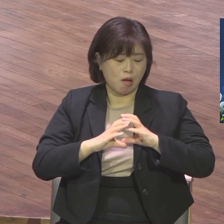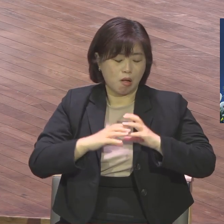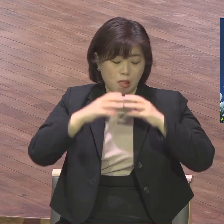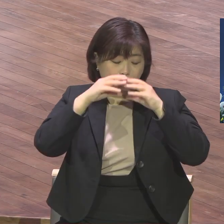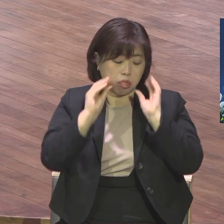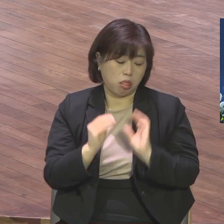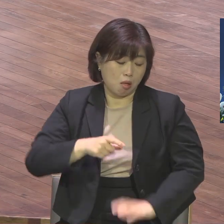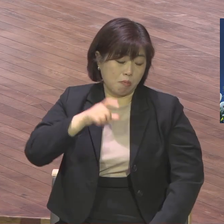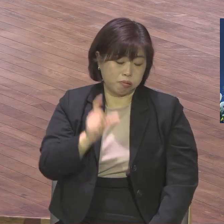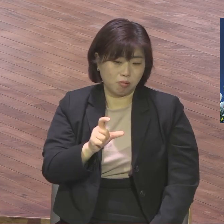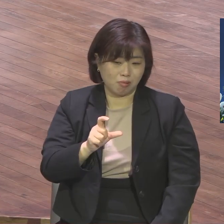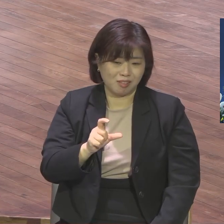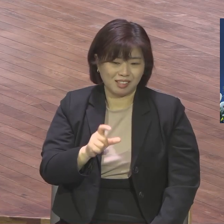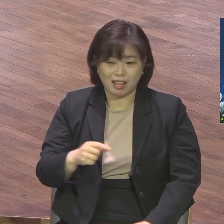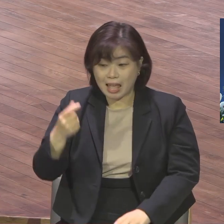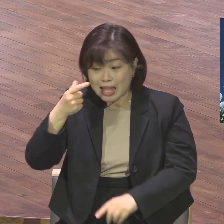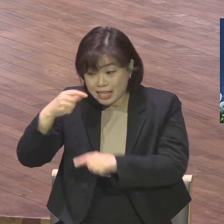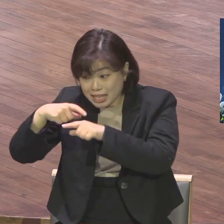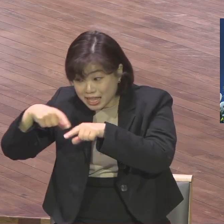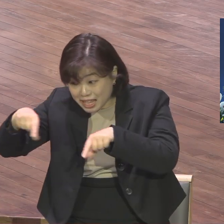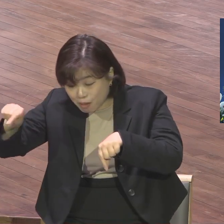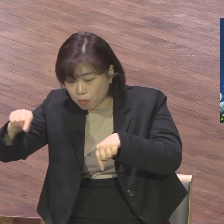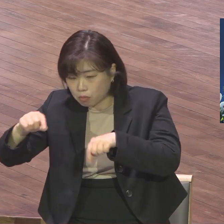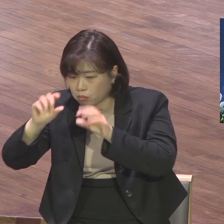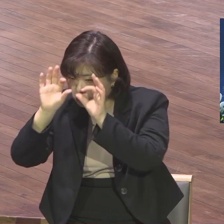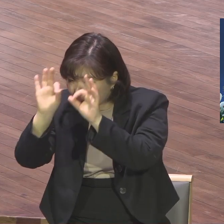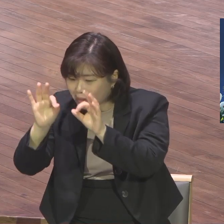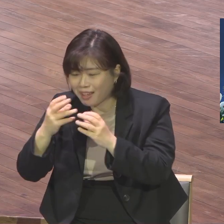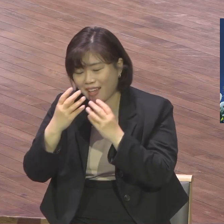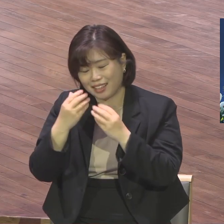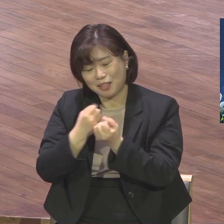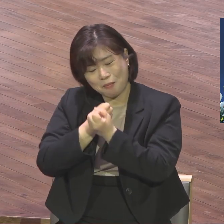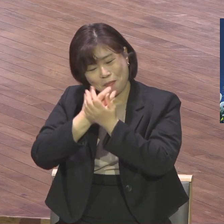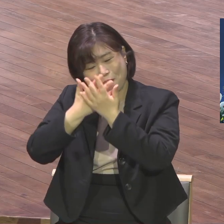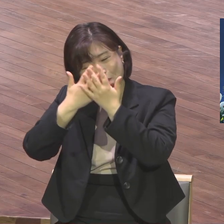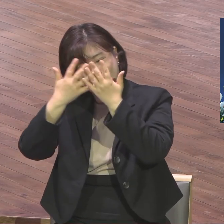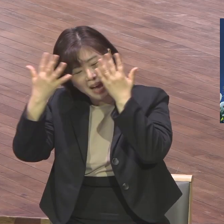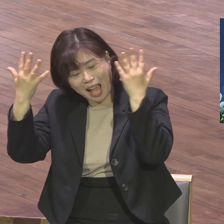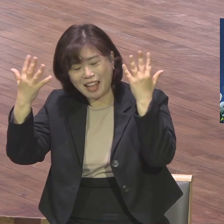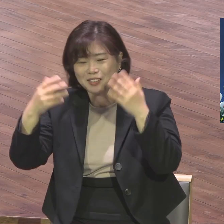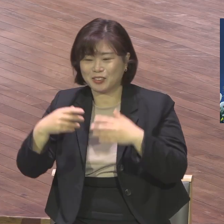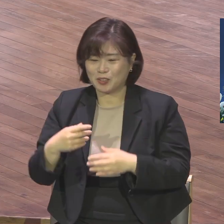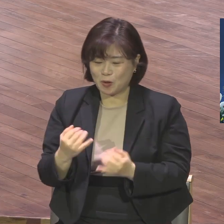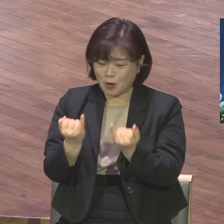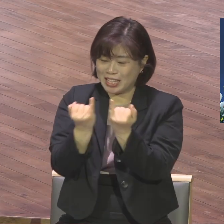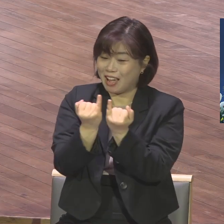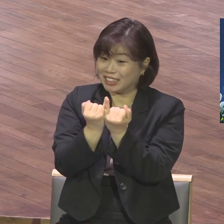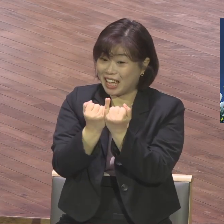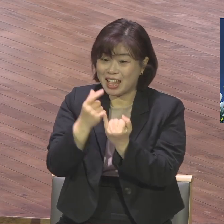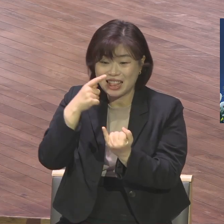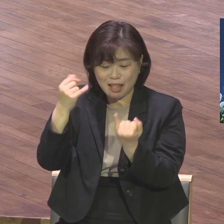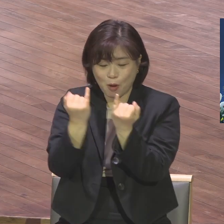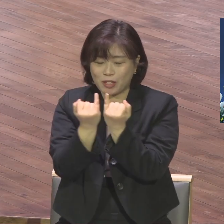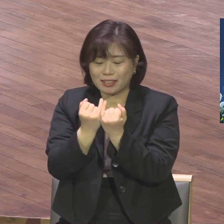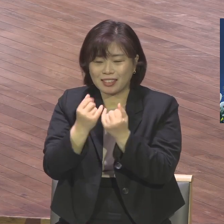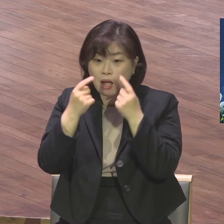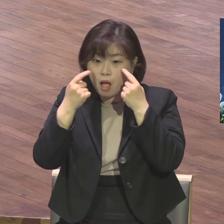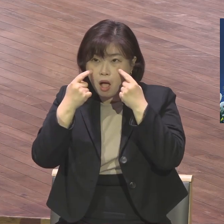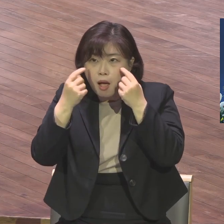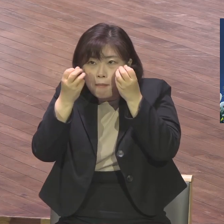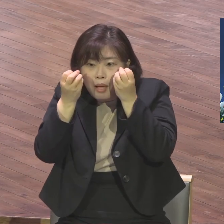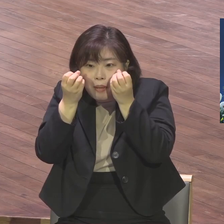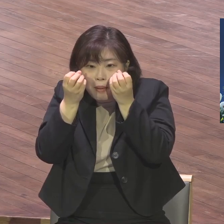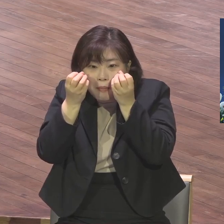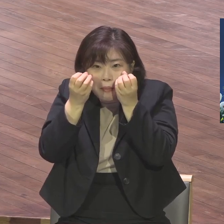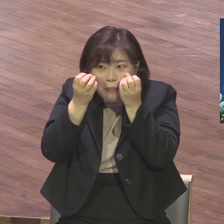표정이 밝은 사람 특히 여자들 보면 눈이 맑아요. 눈이 아주 흰자 검은